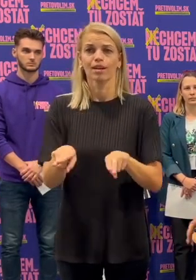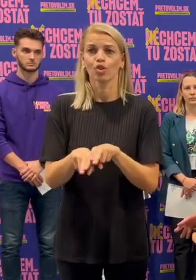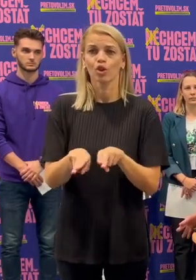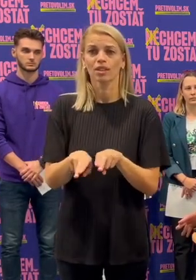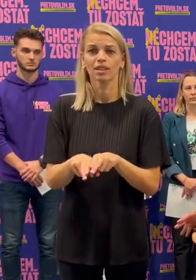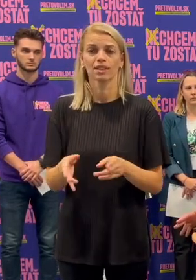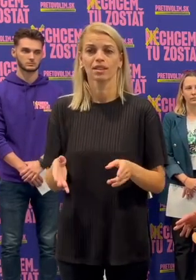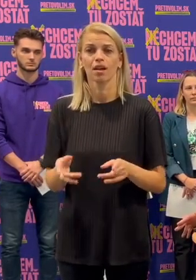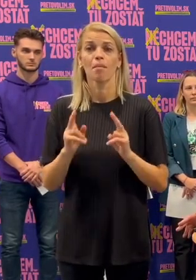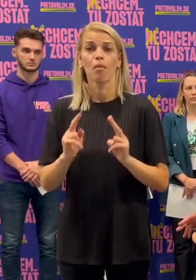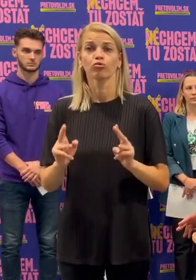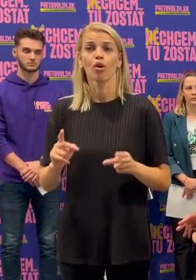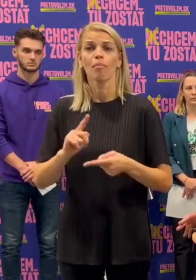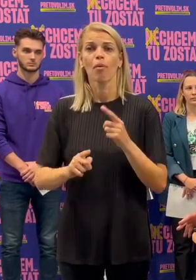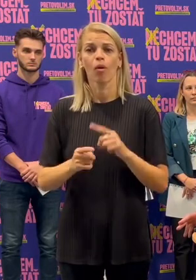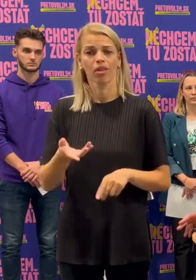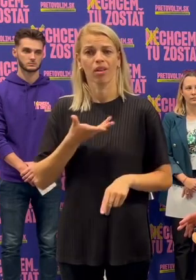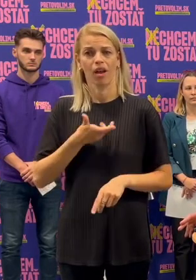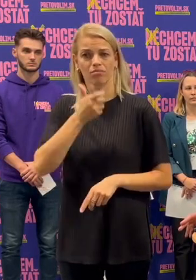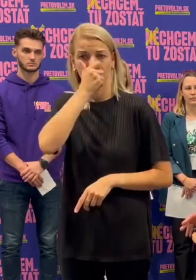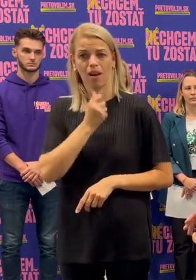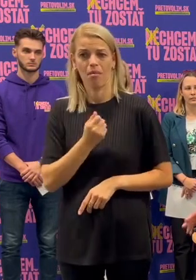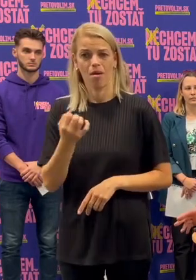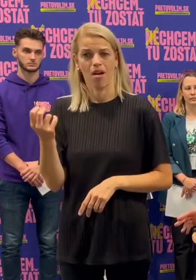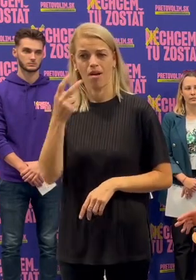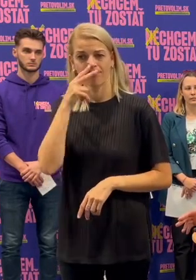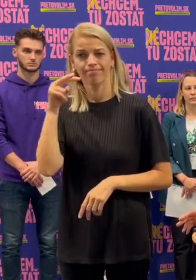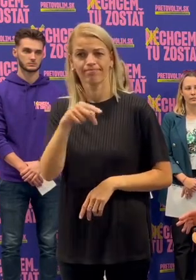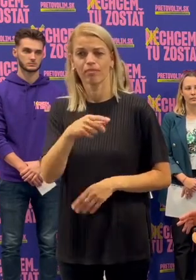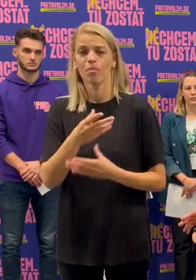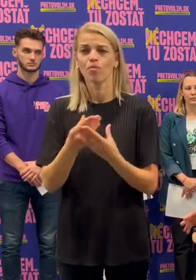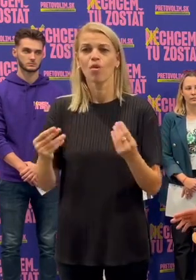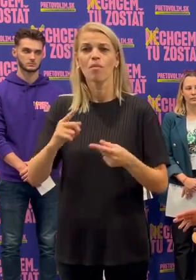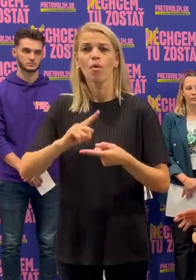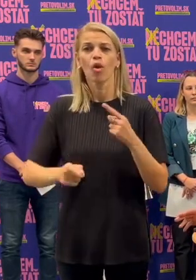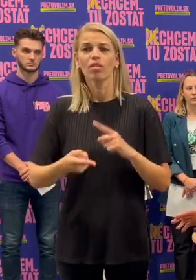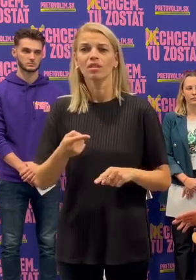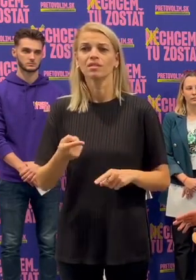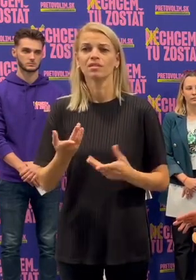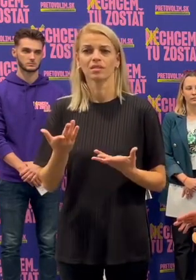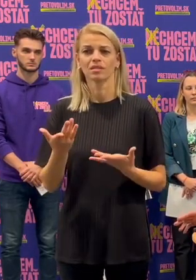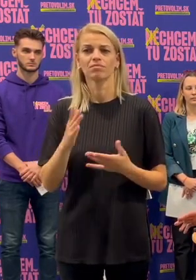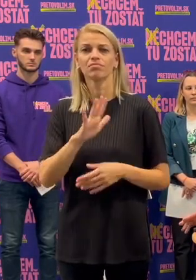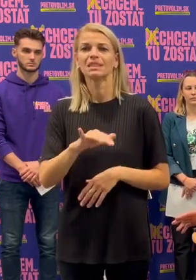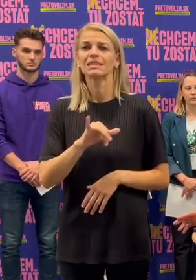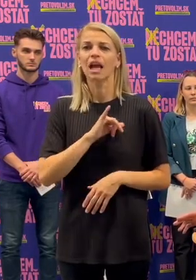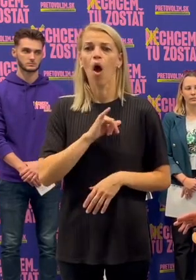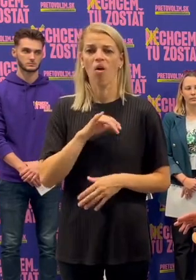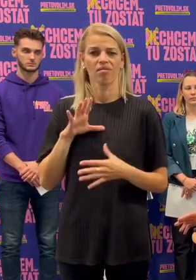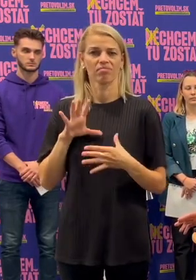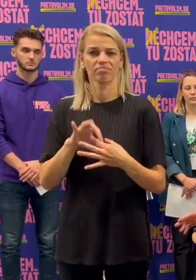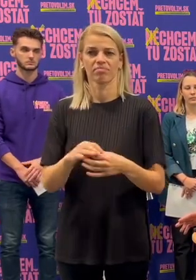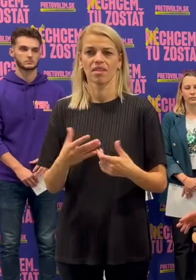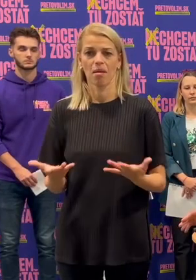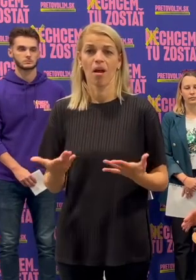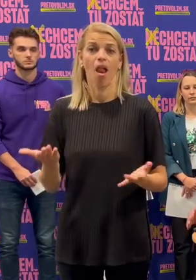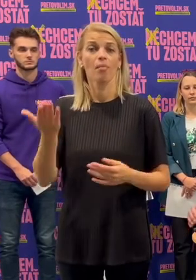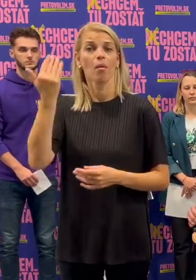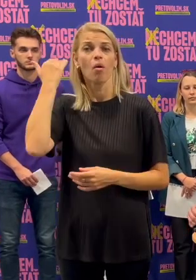a možno sú z tej politiky sklamaní, pretože vnímajú, že mnohí politici možno nereflektujú úplne ich záujmy a možno ich sklamali v